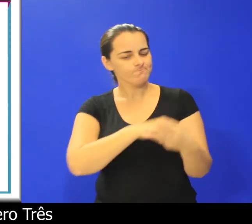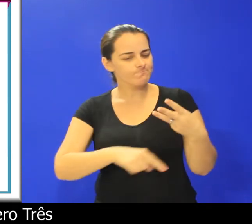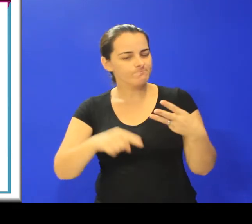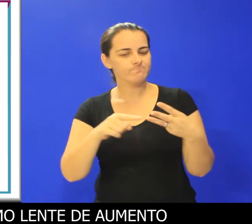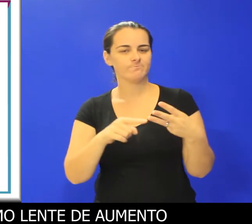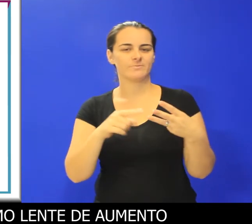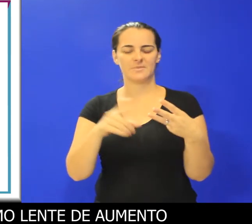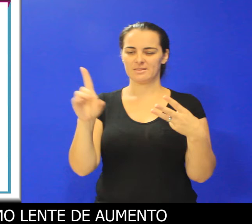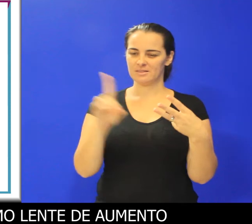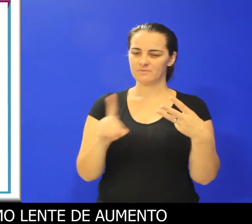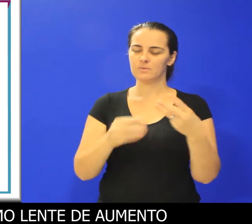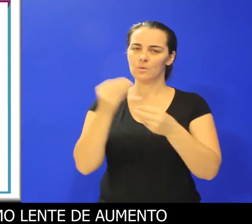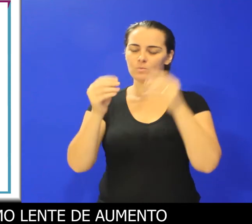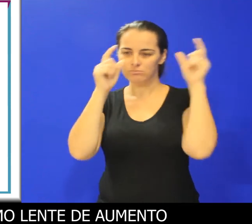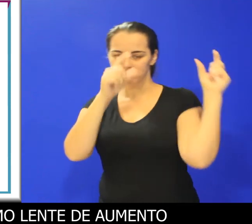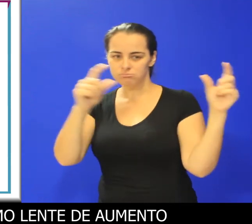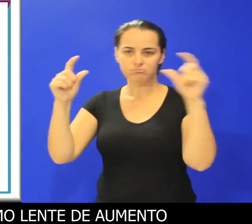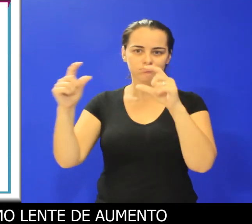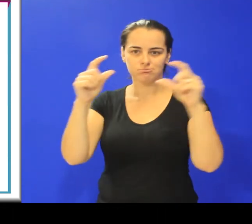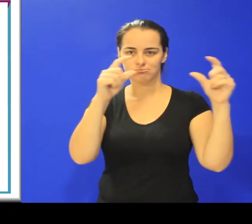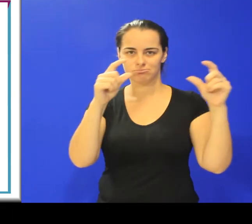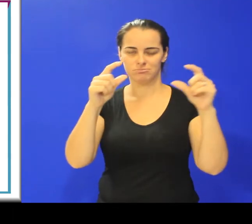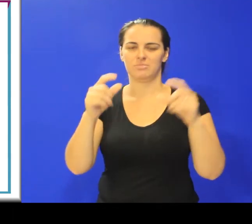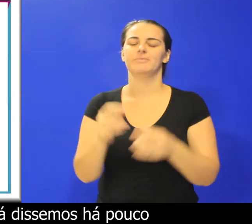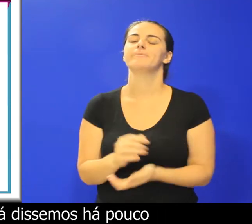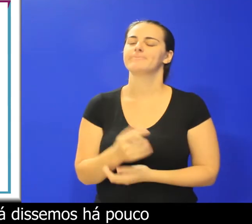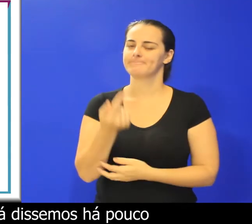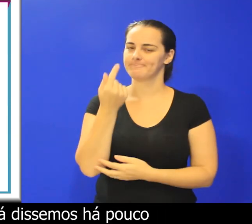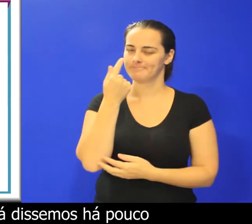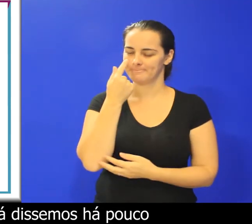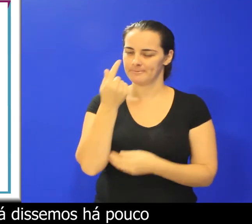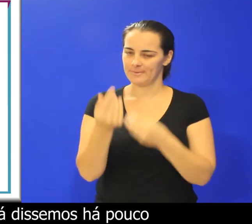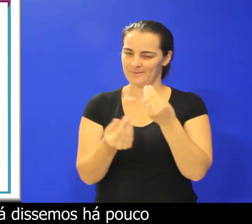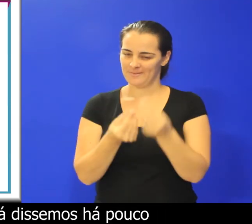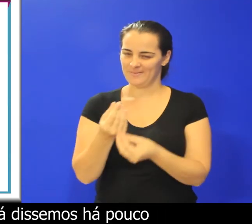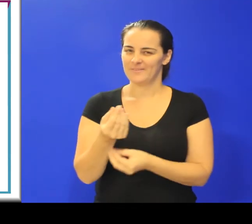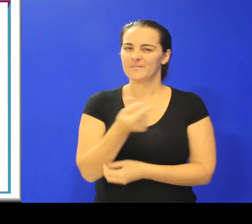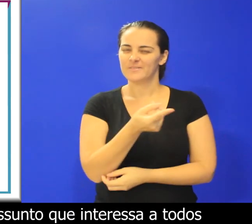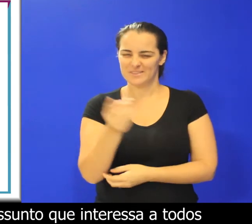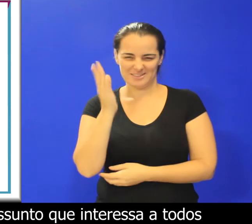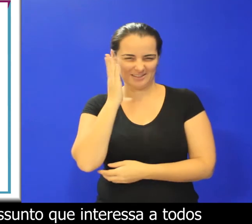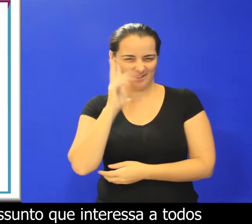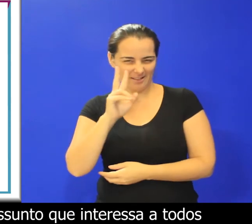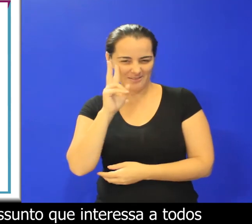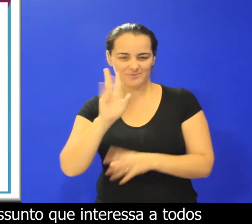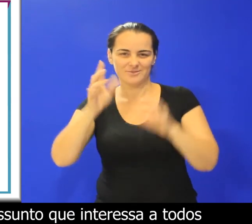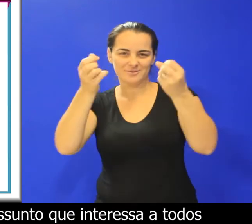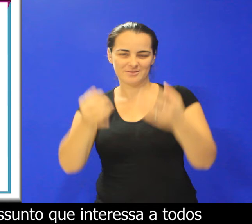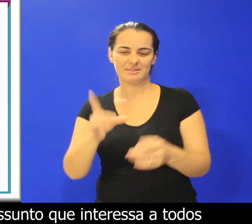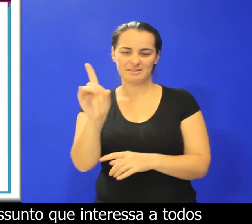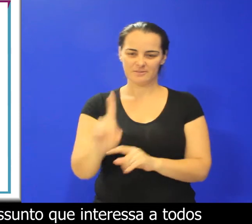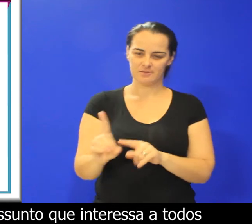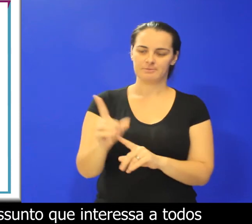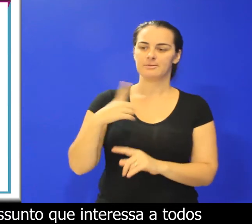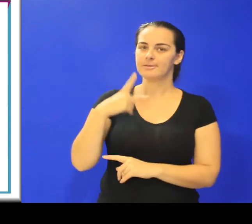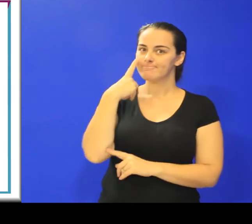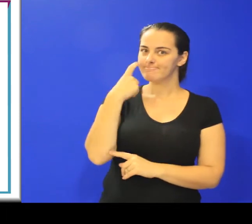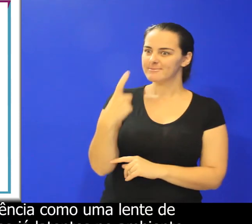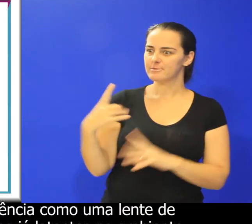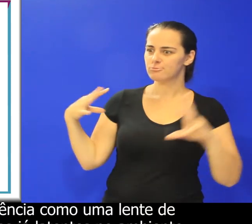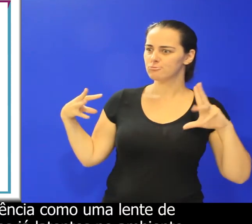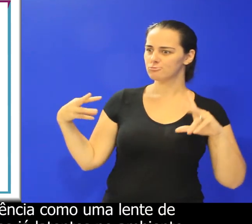Número 3. A deficiência como lente de aumento. Voltando ao que já dissemos há pouco, que a deficiência é um assunto que interessa a